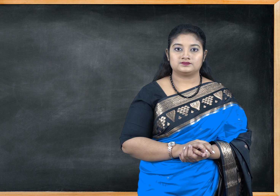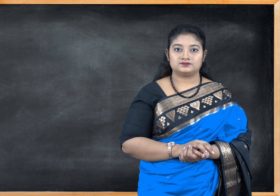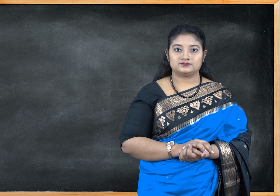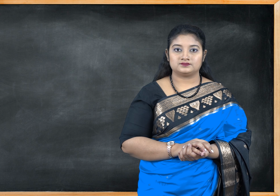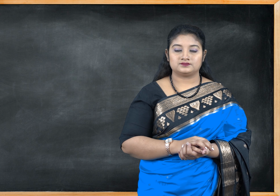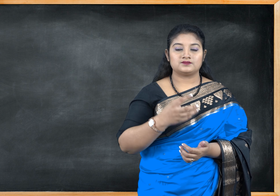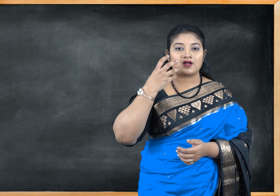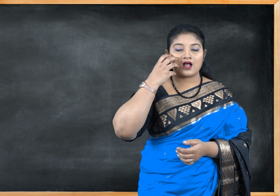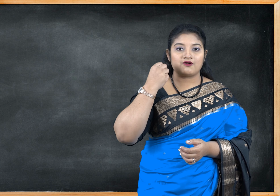আফ্রিকা,